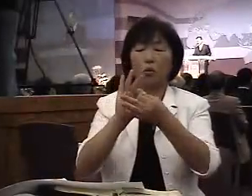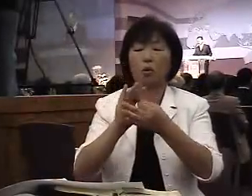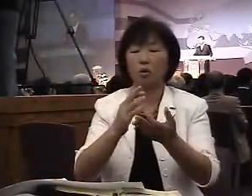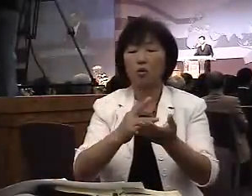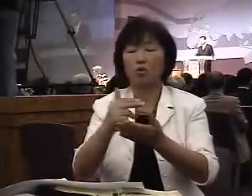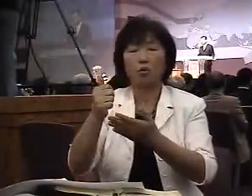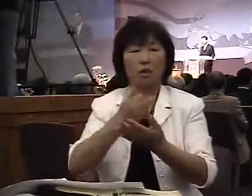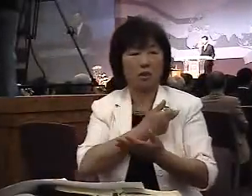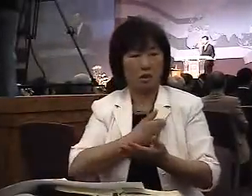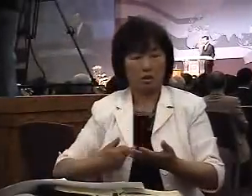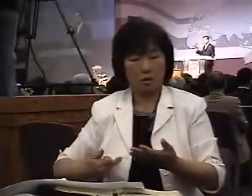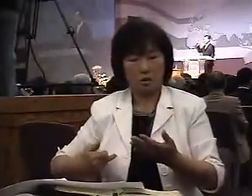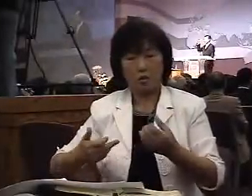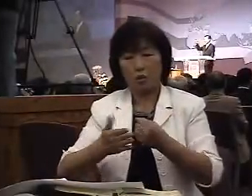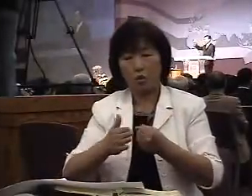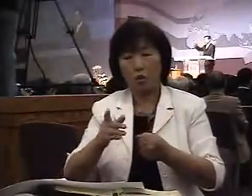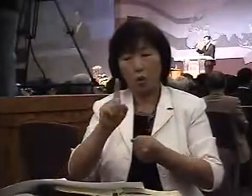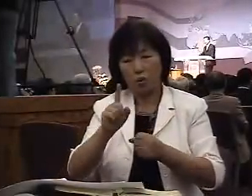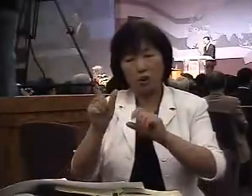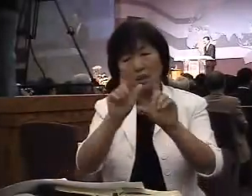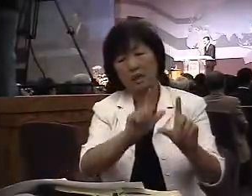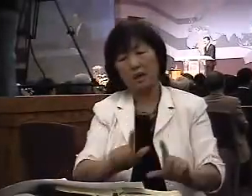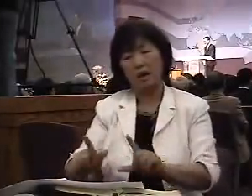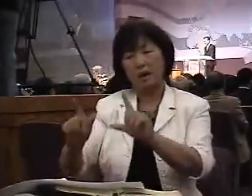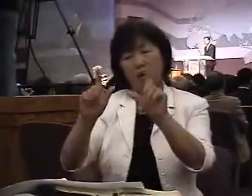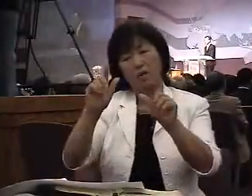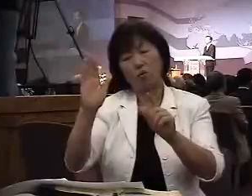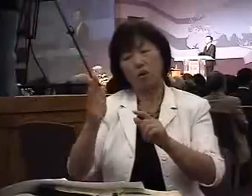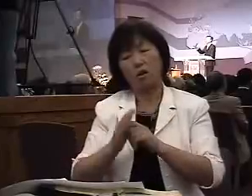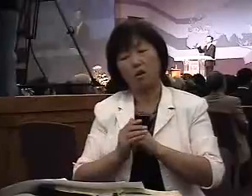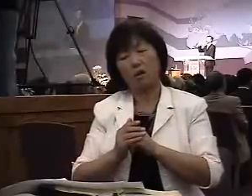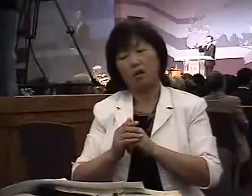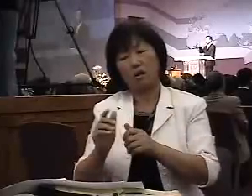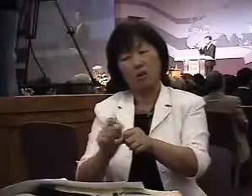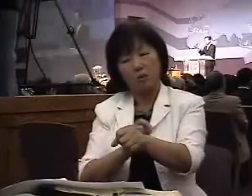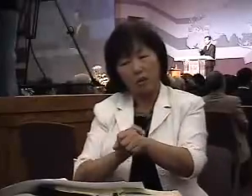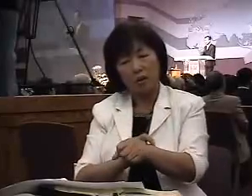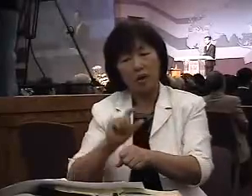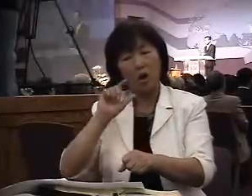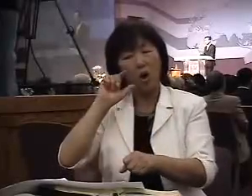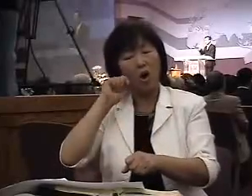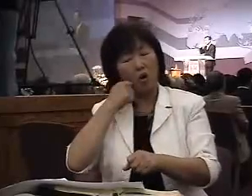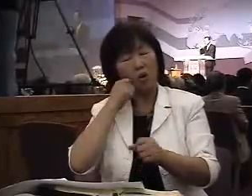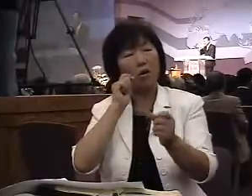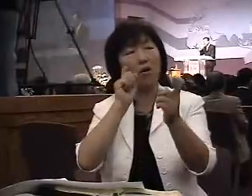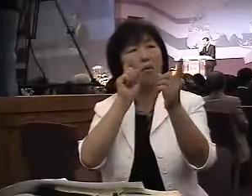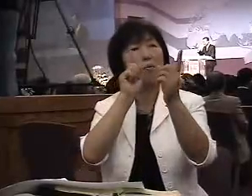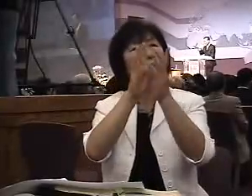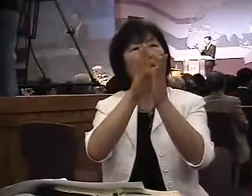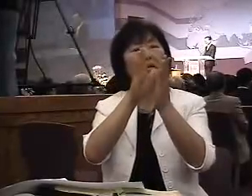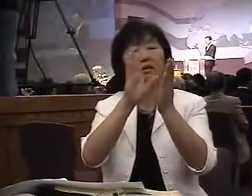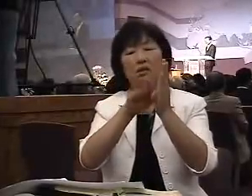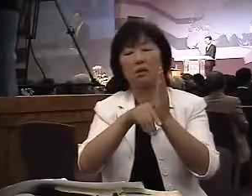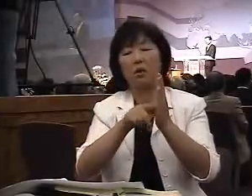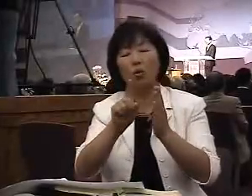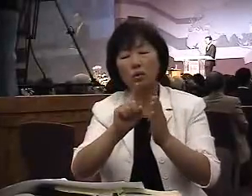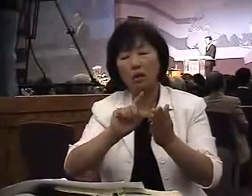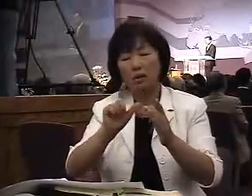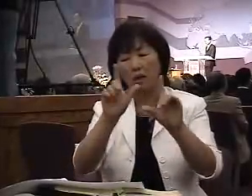우리가 주님의 제자로서 어떻게 살아야 되는가, 특별히 어려운 일이 닥쳤을 때 어떻게 살아야